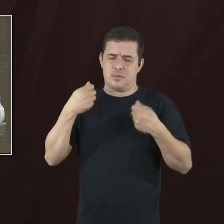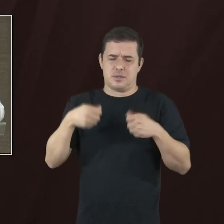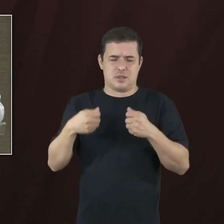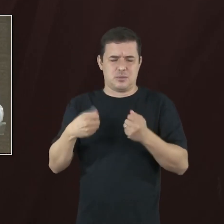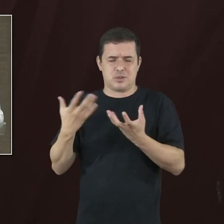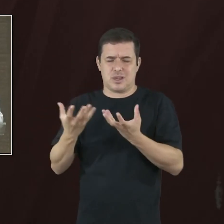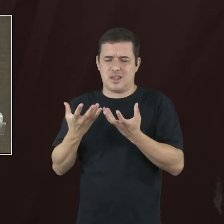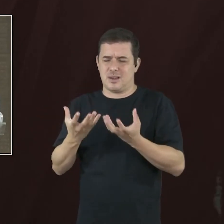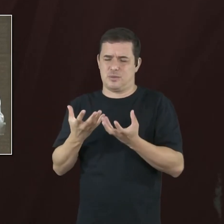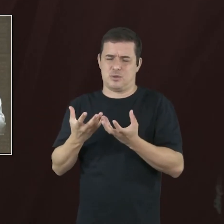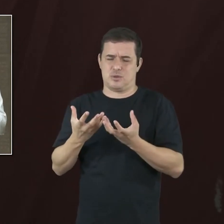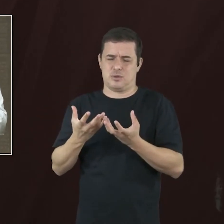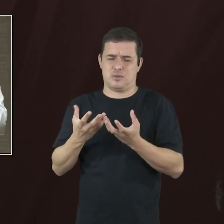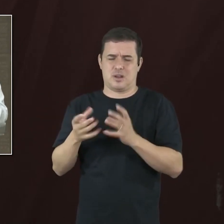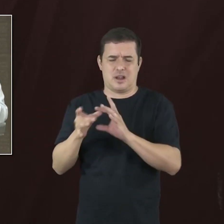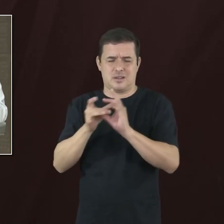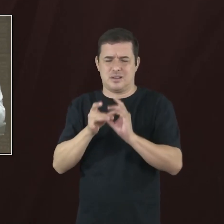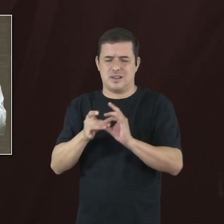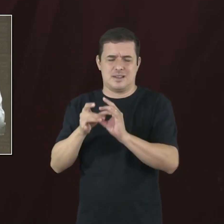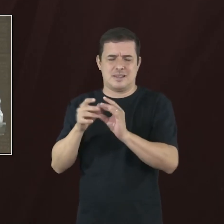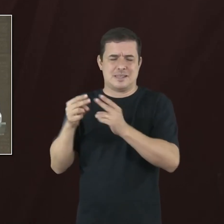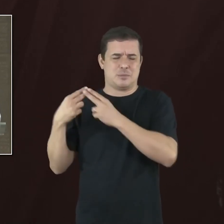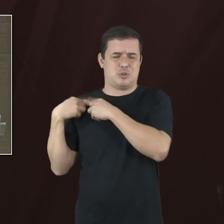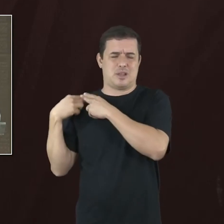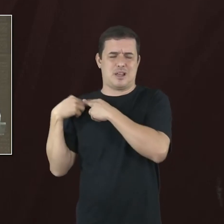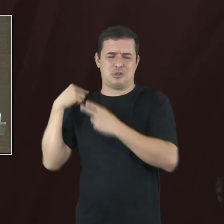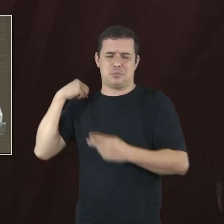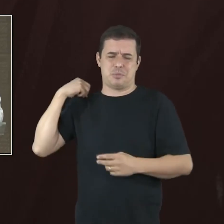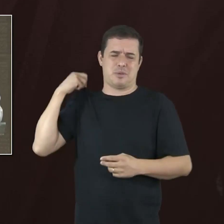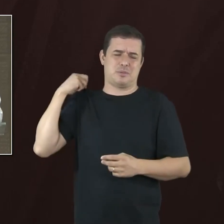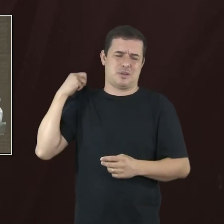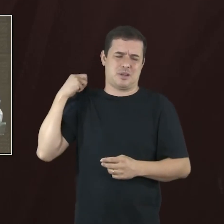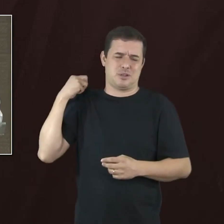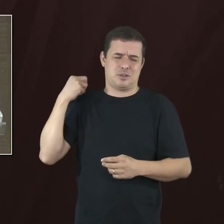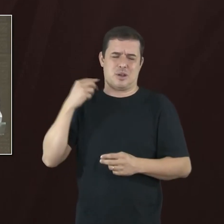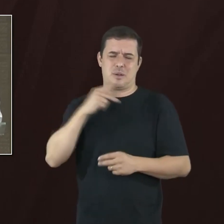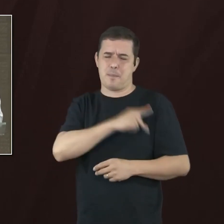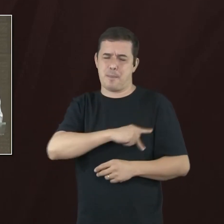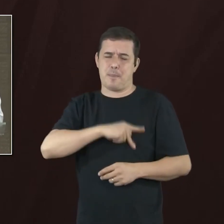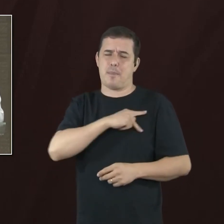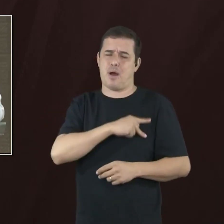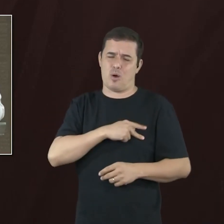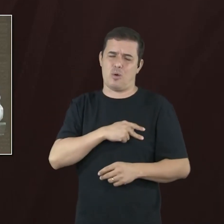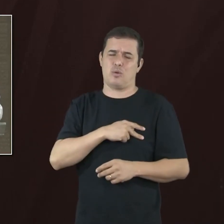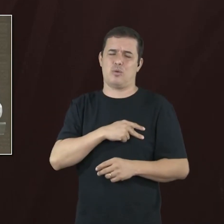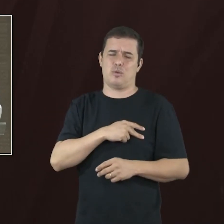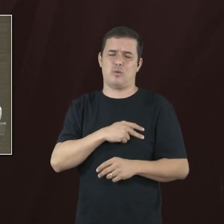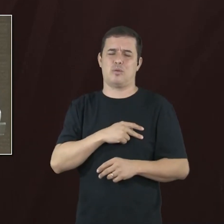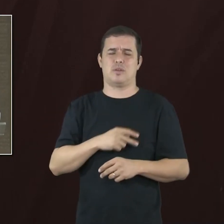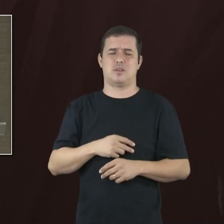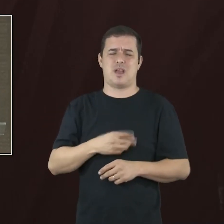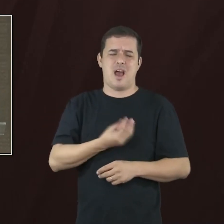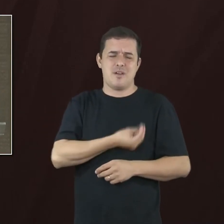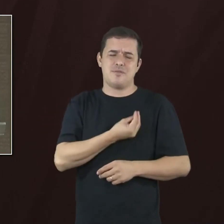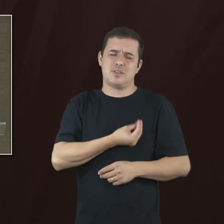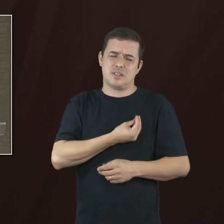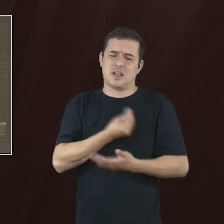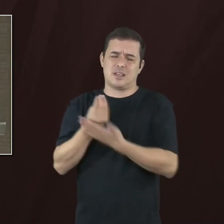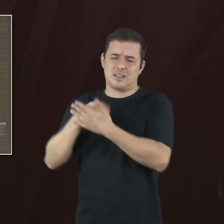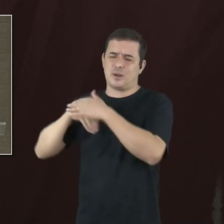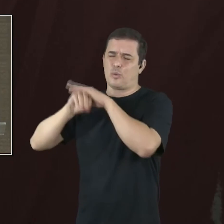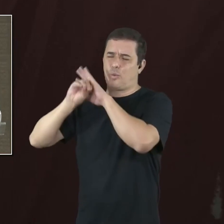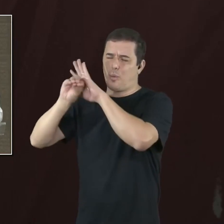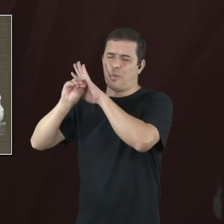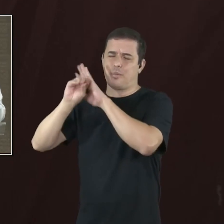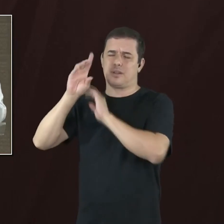engajar ainda mais, nos entregar ainda mais, como Paulo, Senhor, não considerando a vida preciosa para nós